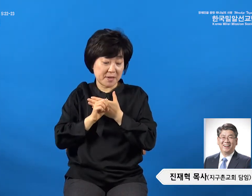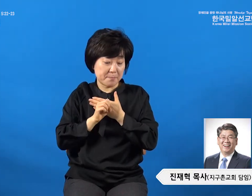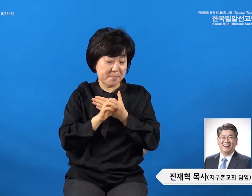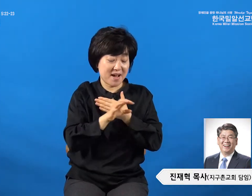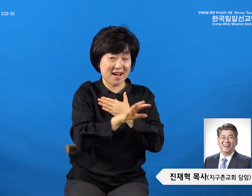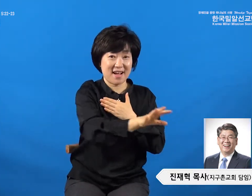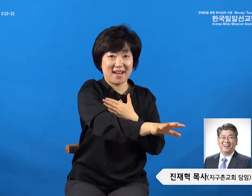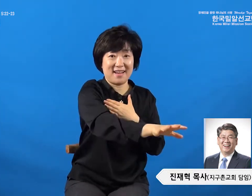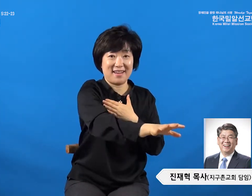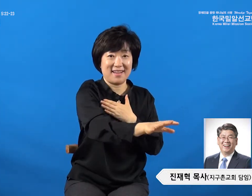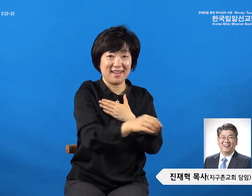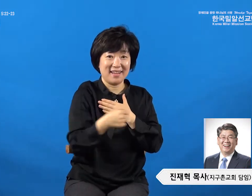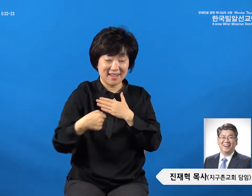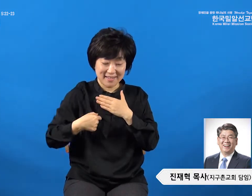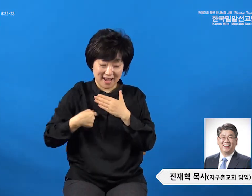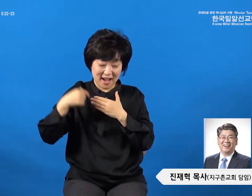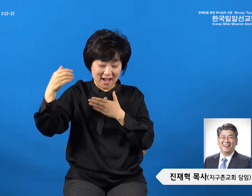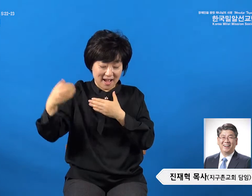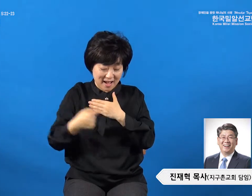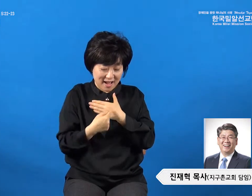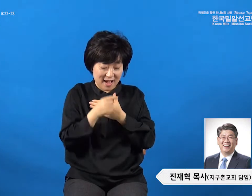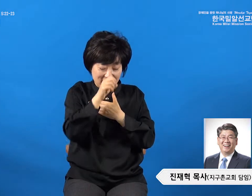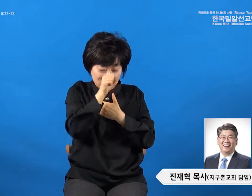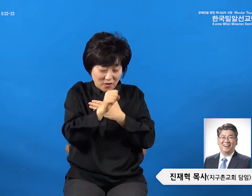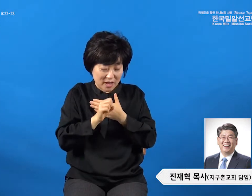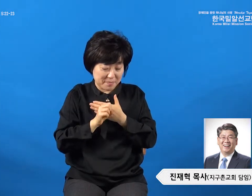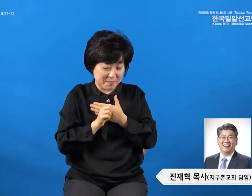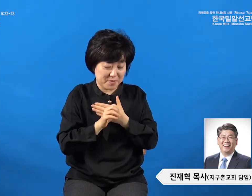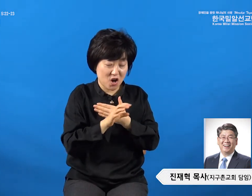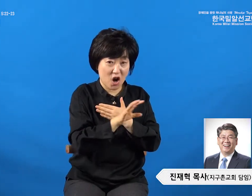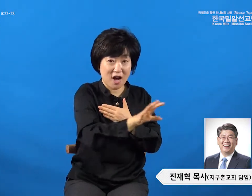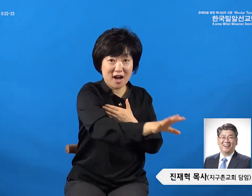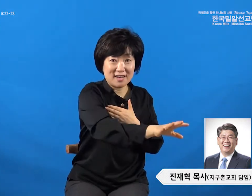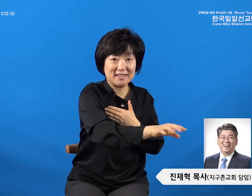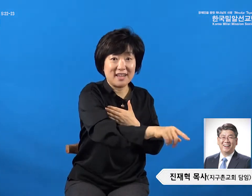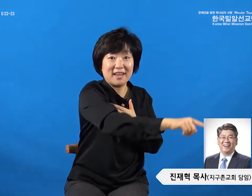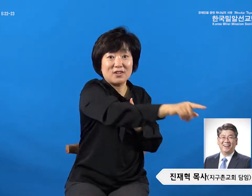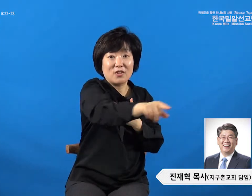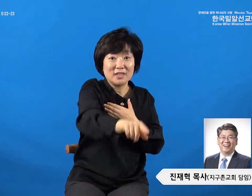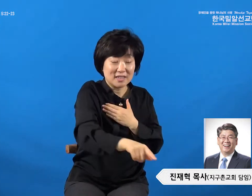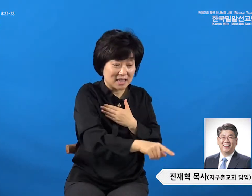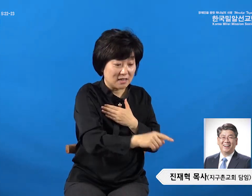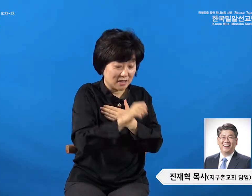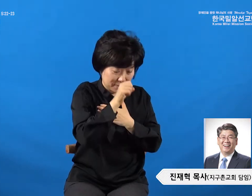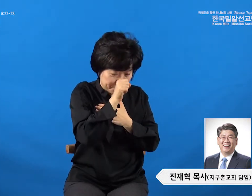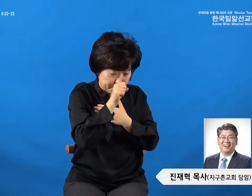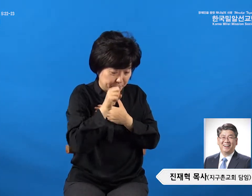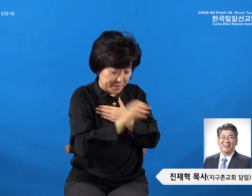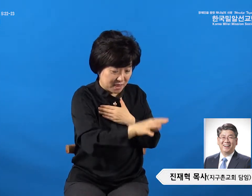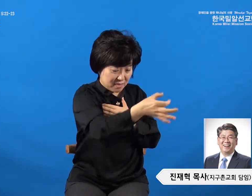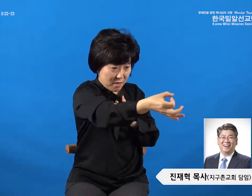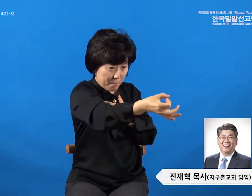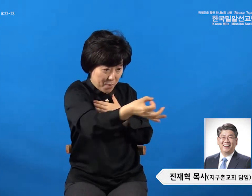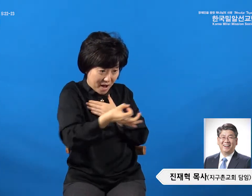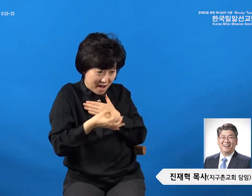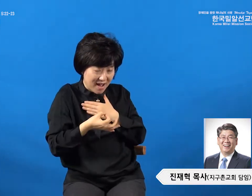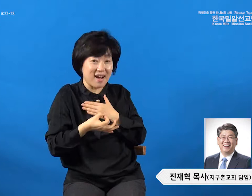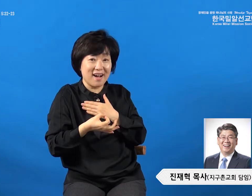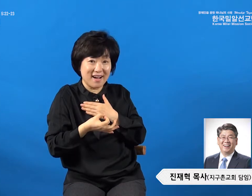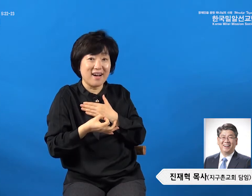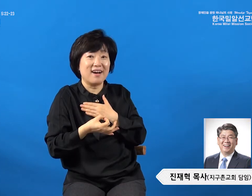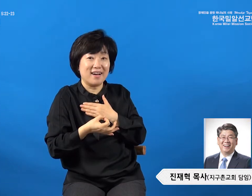선함이 나타납니다. 그 선한 빛이 보여질 때 저들로 그 빛을 봅니다. 그리고